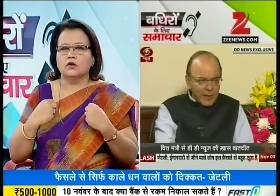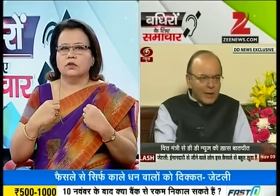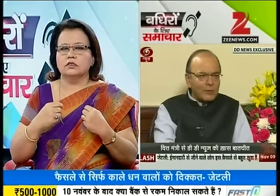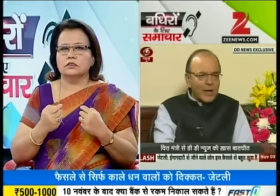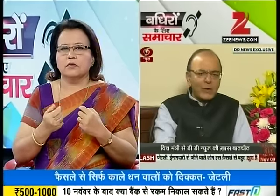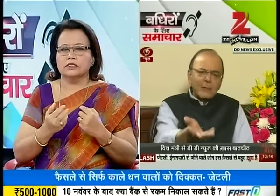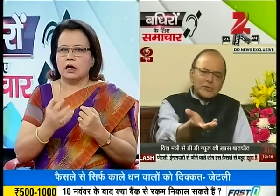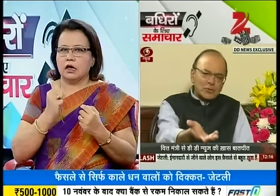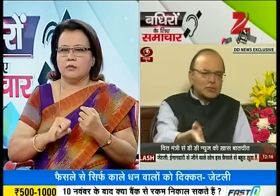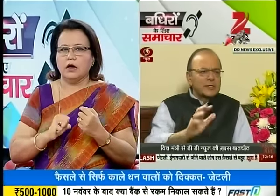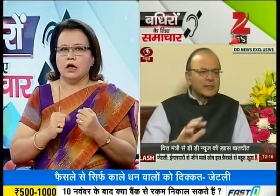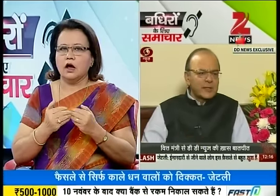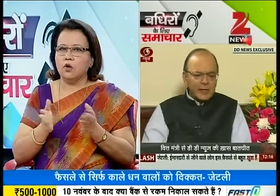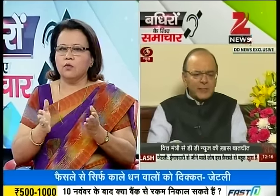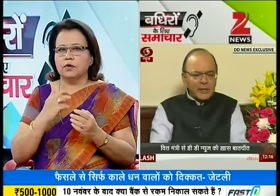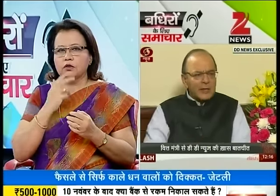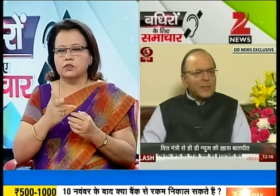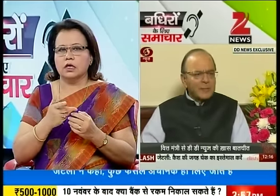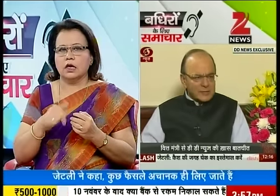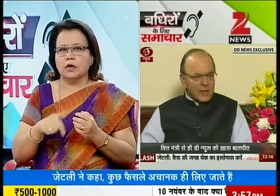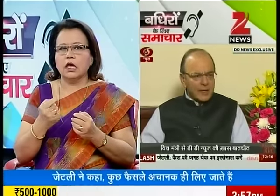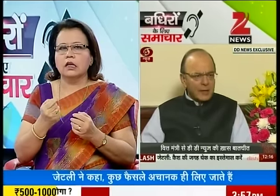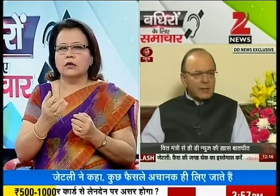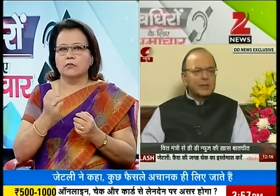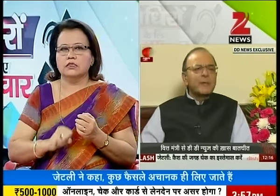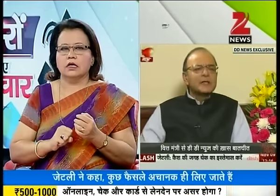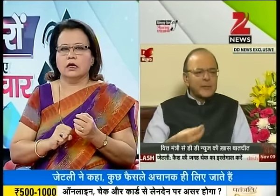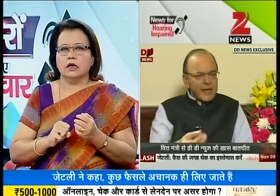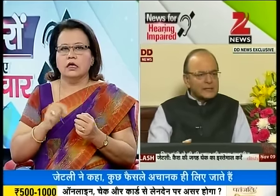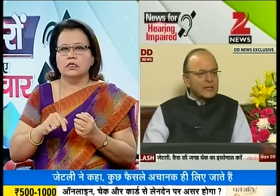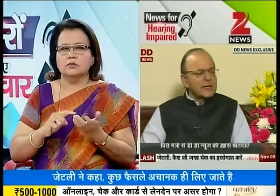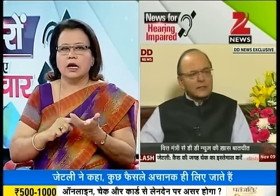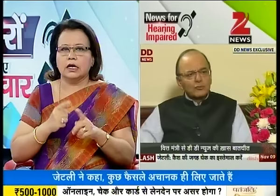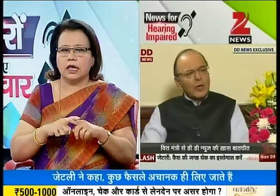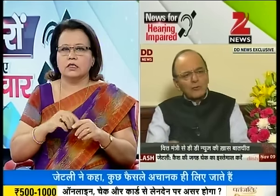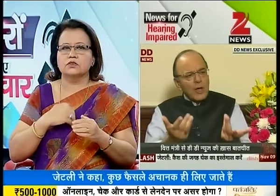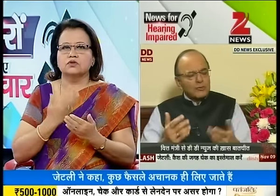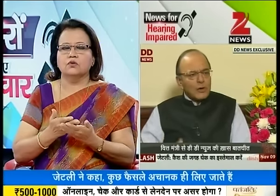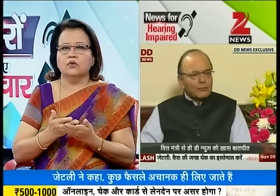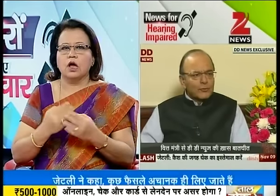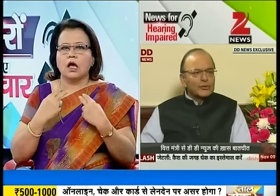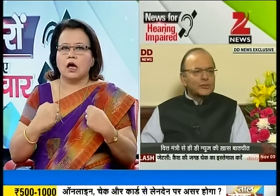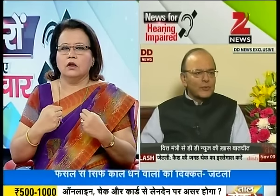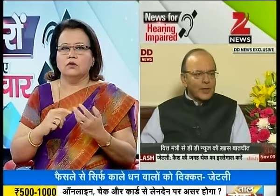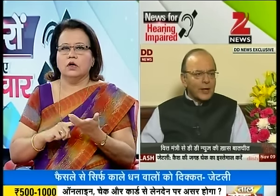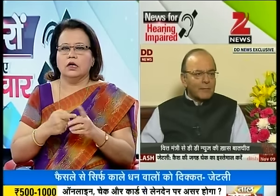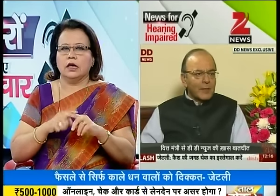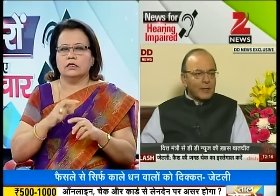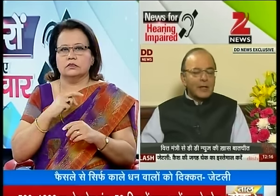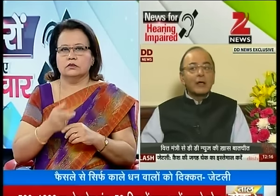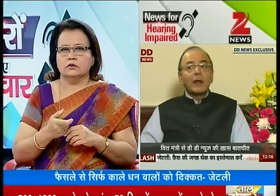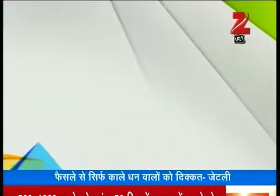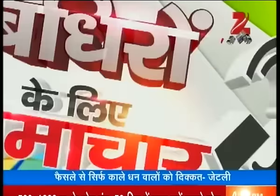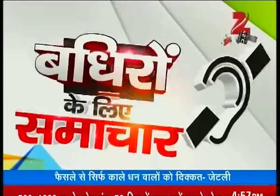तरीके से कमाया हुआ है और आप डिस्क्लोज कर देते हैं कि मेरी इनकम का पैसा है या मैं इस पे टैक्स देना चाहता हूं, तो कानून उसका वो दृष्टिकोण लेगा।